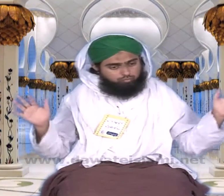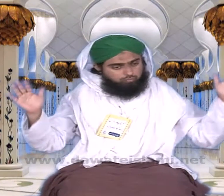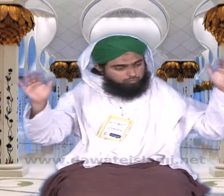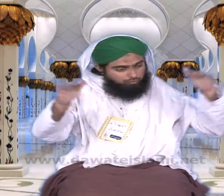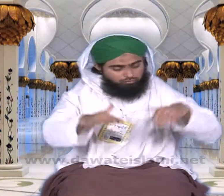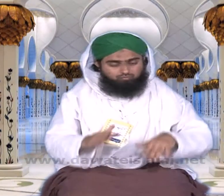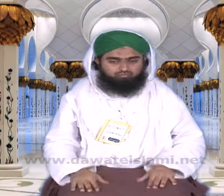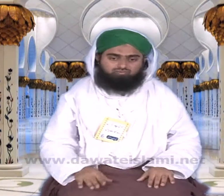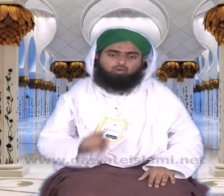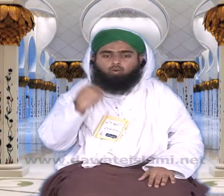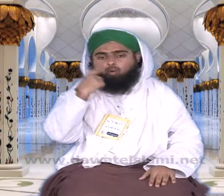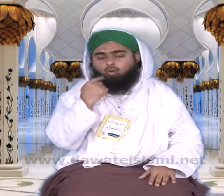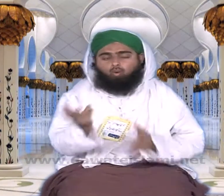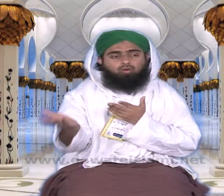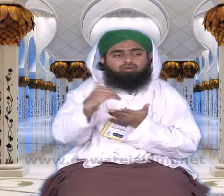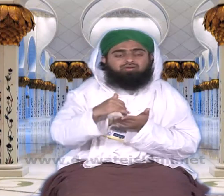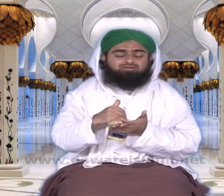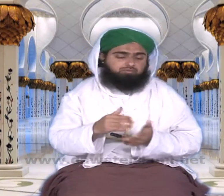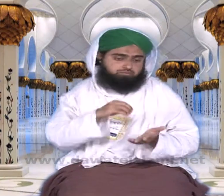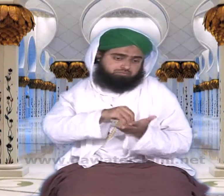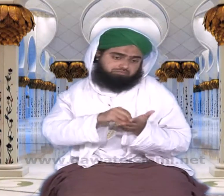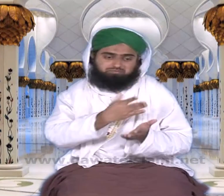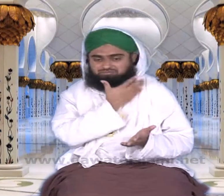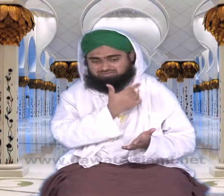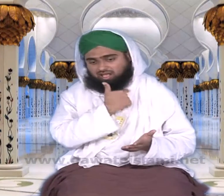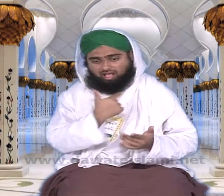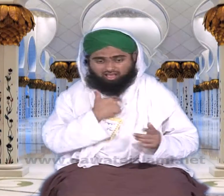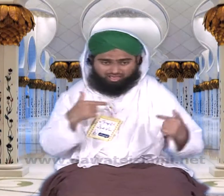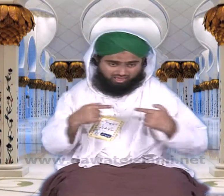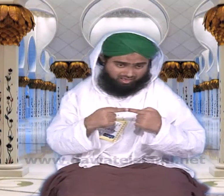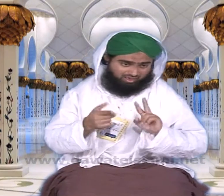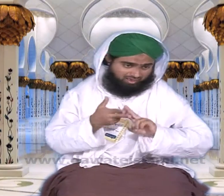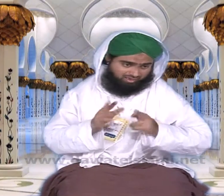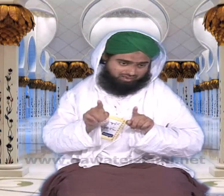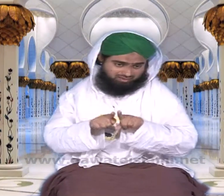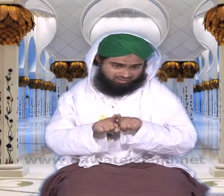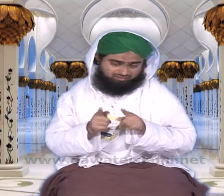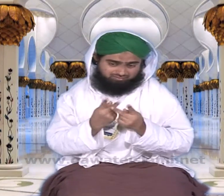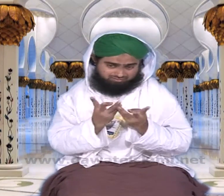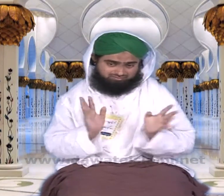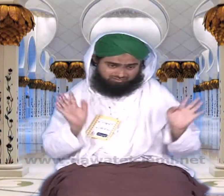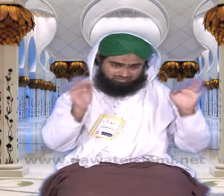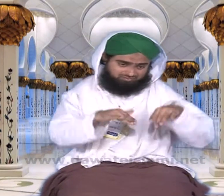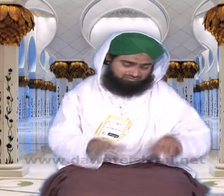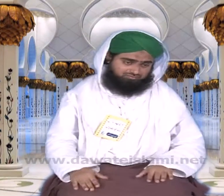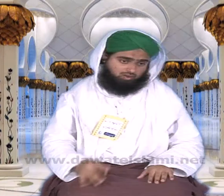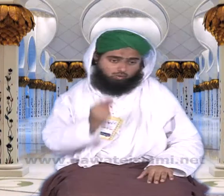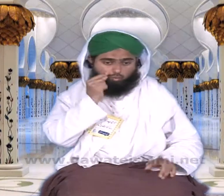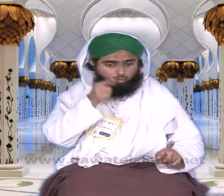دھیروں ڈھیر لوگ جمع ہوگئے لیکن مفاد پرست اگر ککار تھے پھر تو لوگوں کی عقیدت ان سے